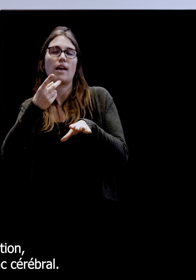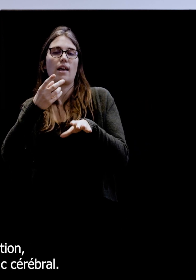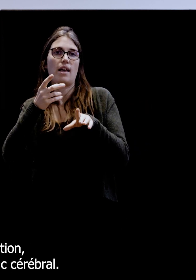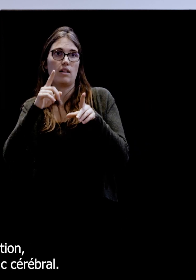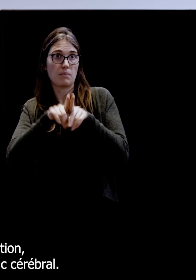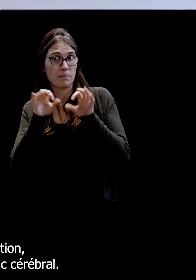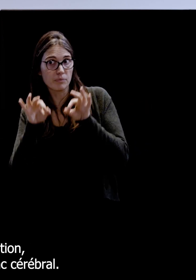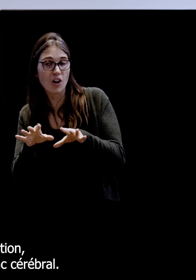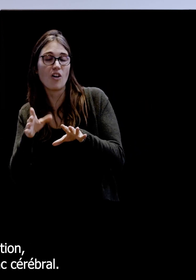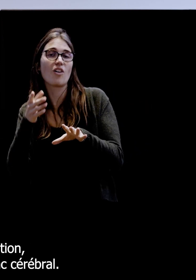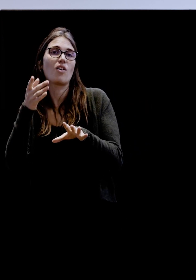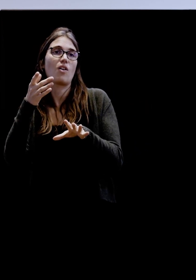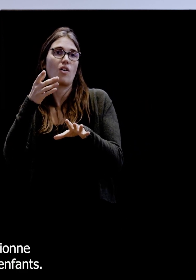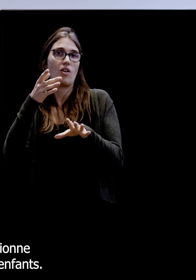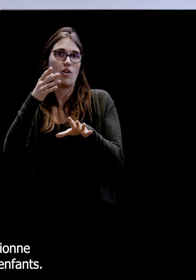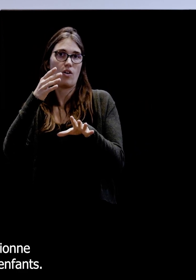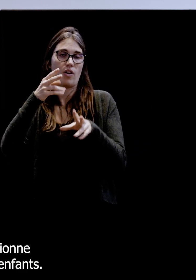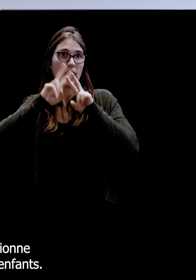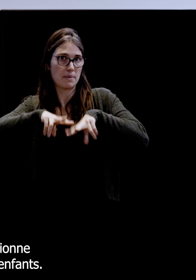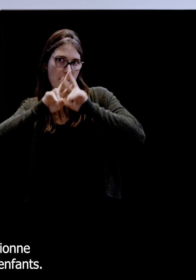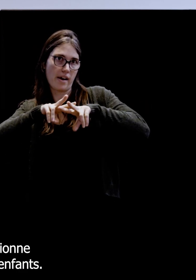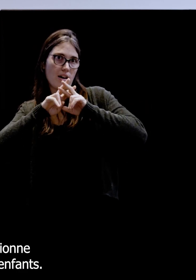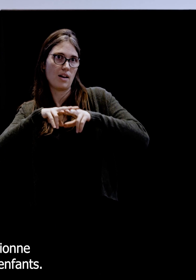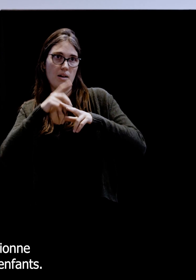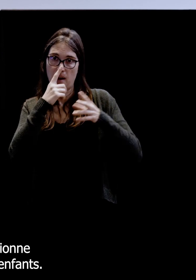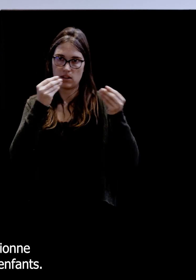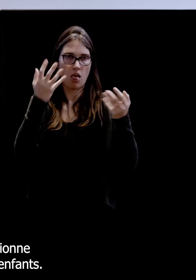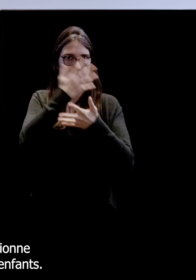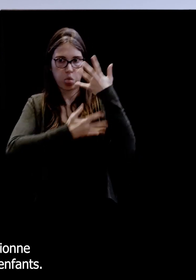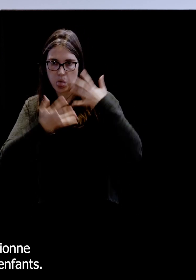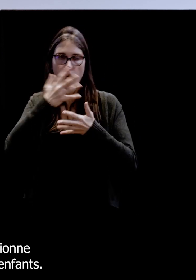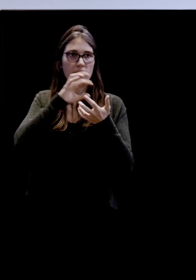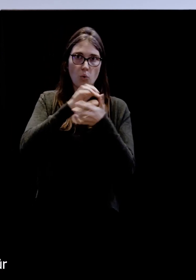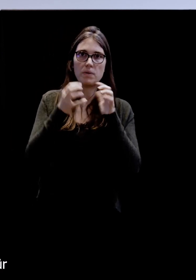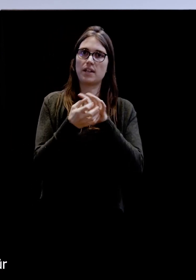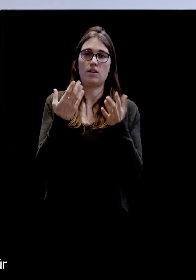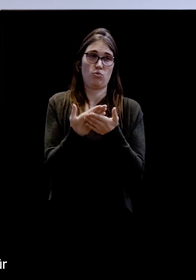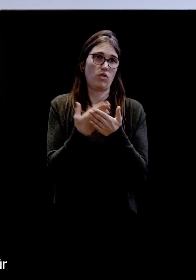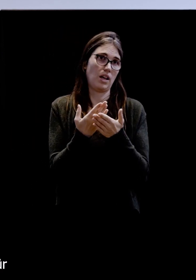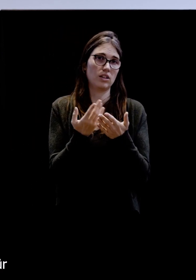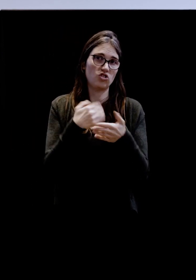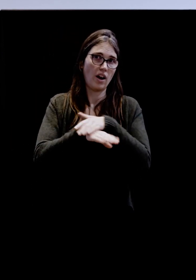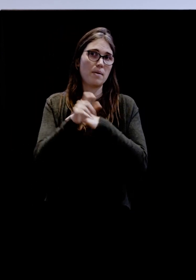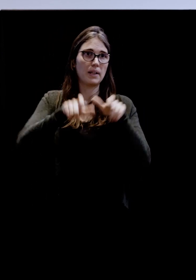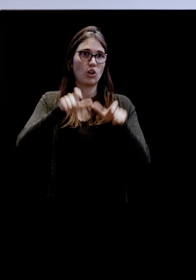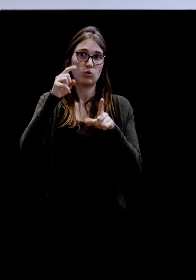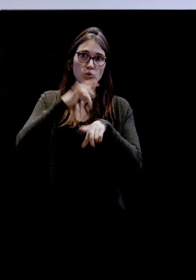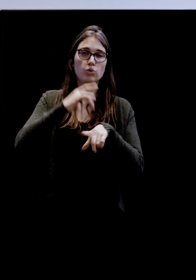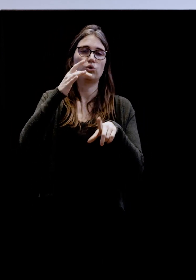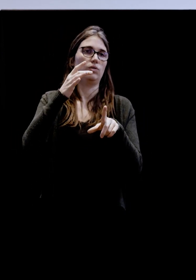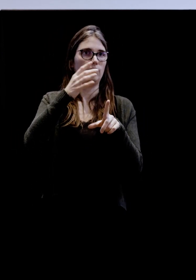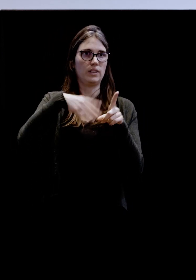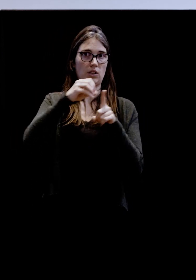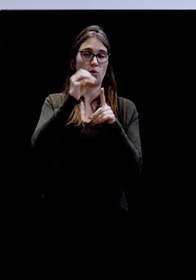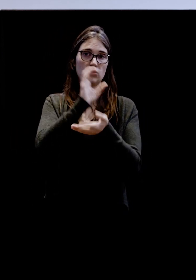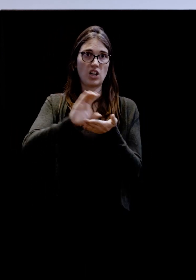est médiée par le tronc cérébral, là. Donc, ça dysfonctionne sérieusement chez les enfants Charge. Bien sûr,